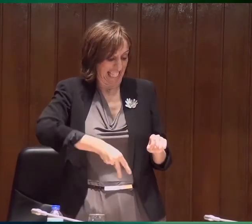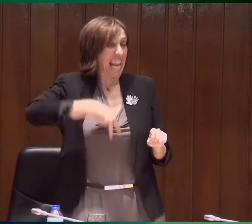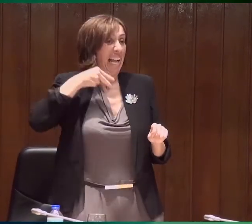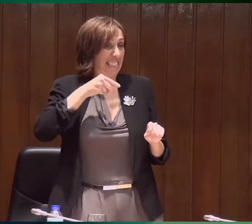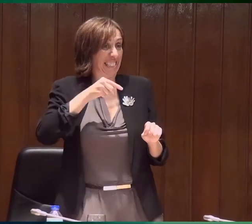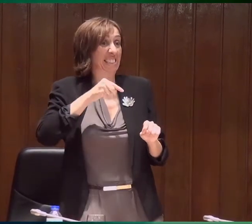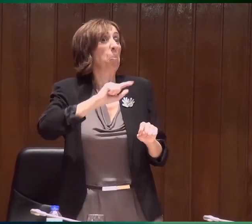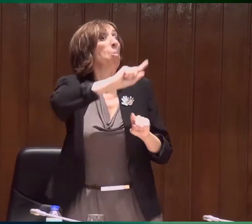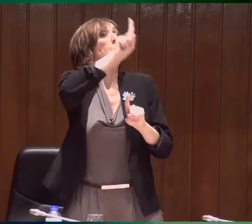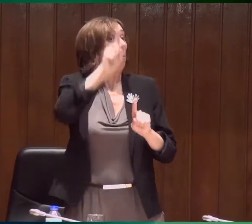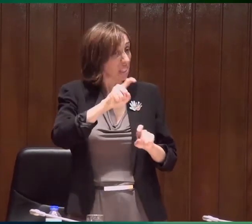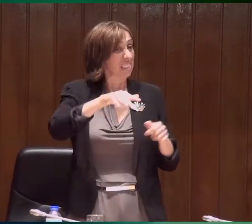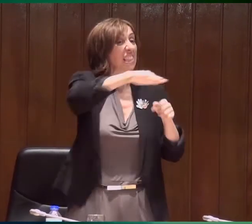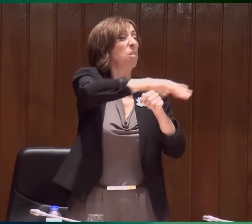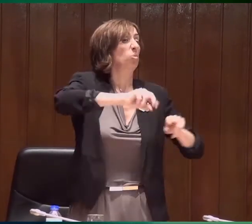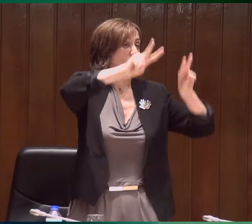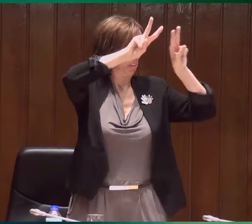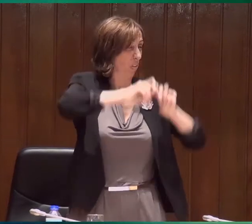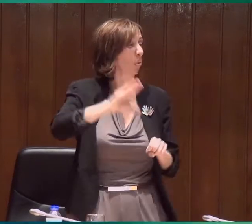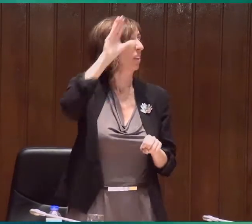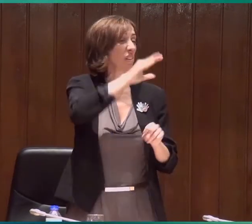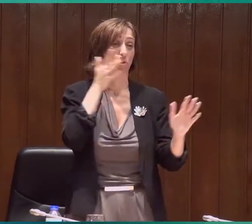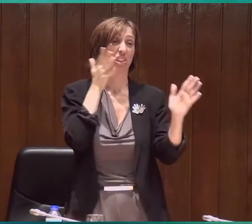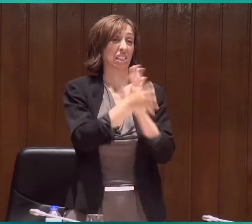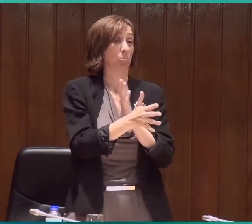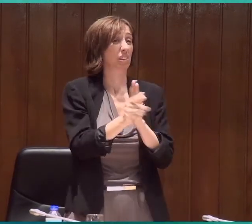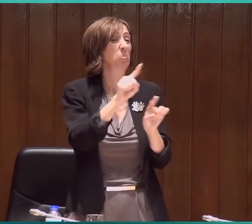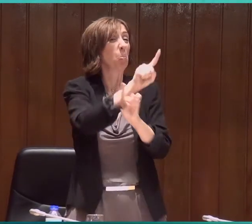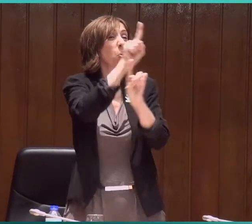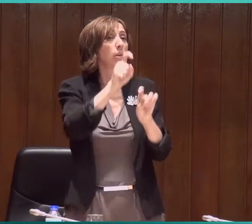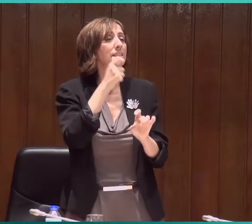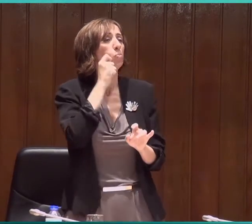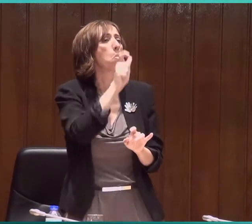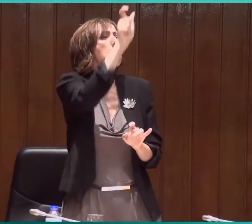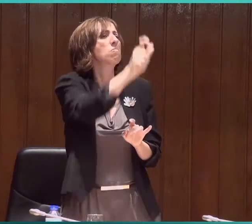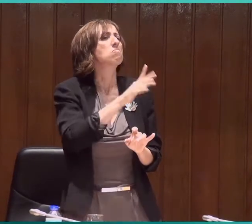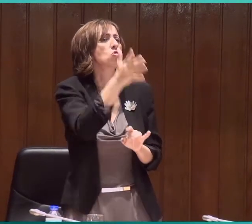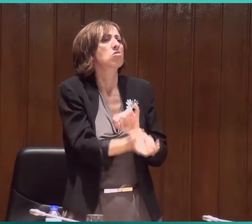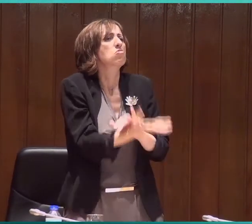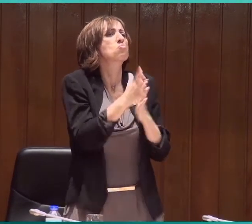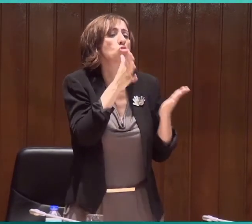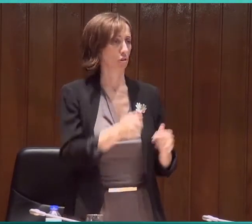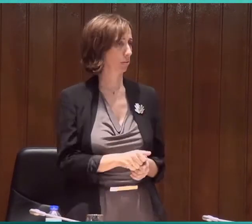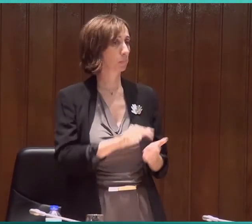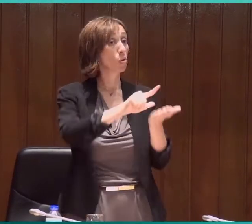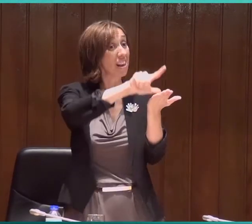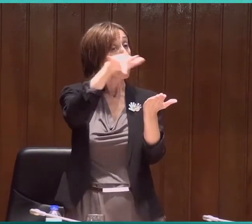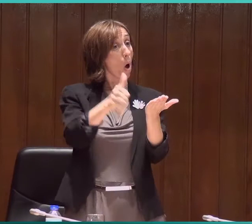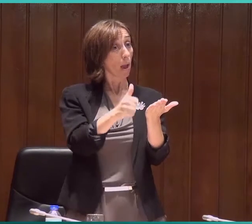son preguntas generales que siempre se preguntan en el ámbito científico y en el ámbito de la